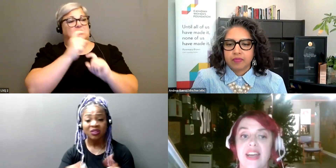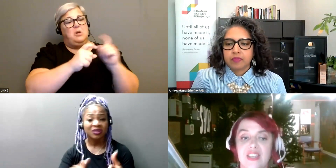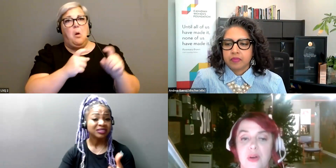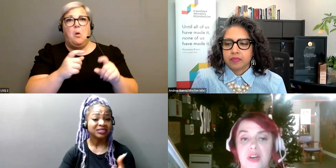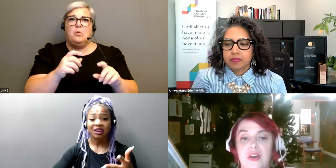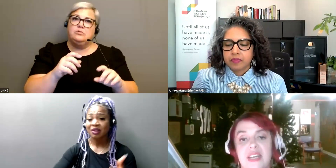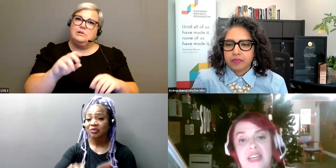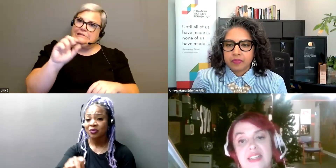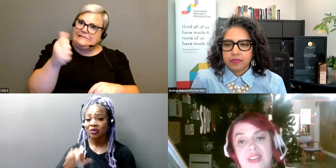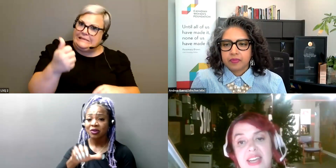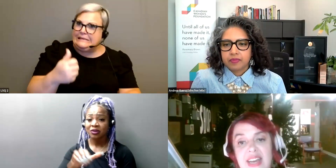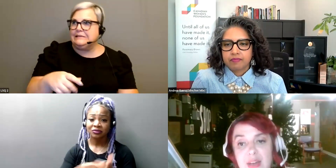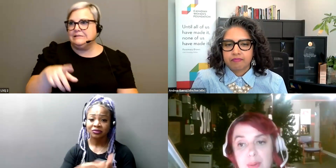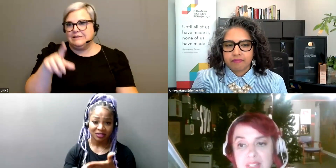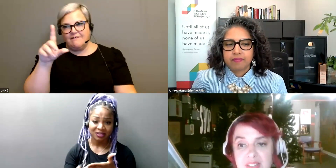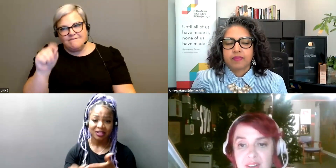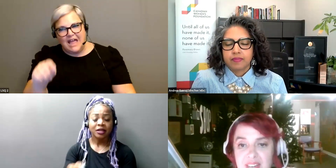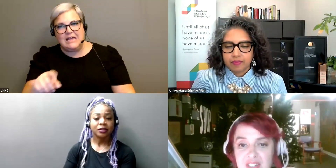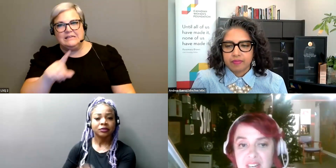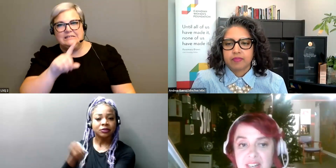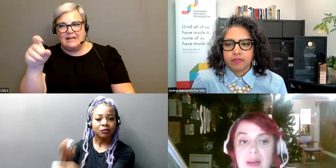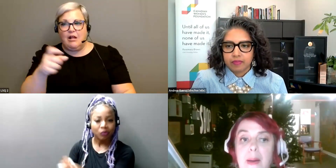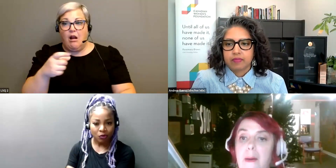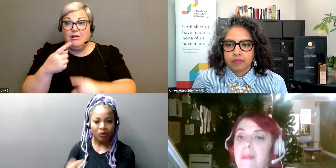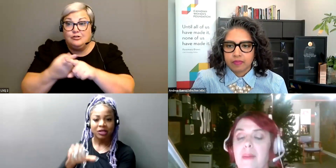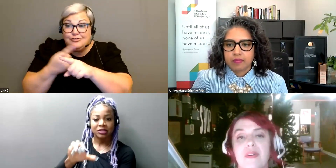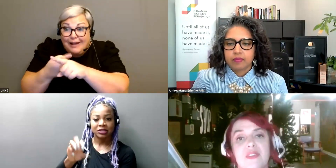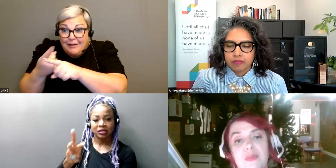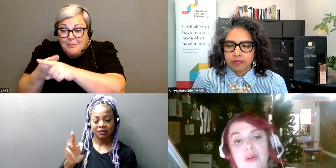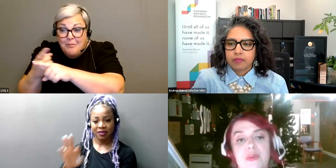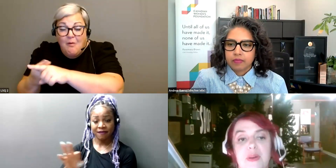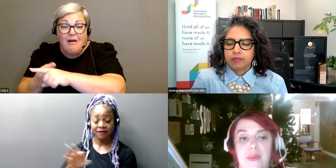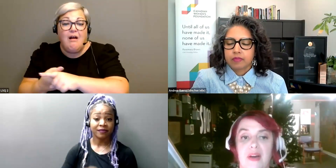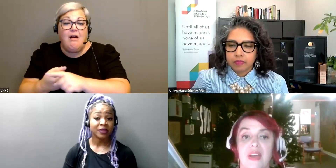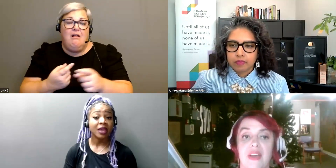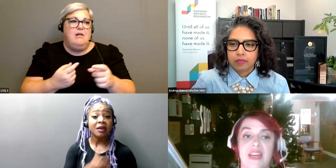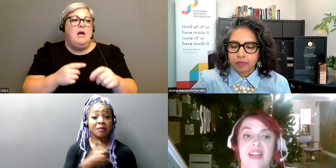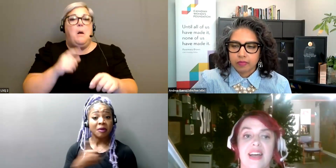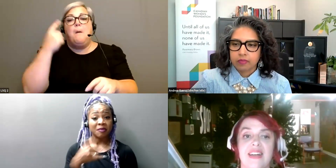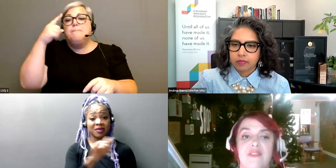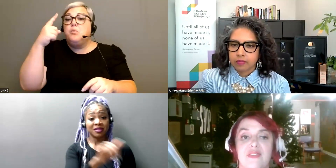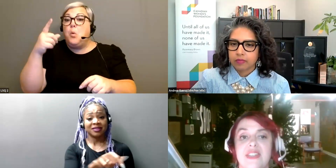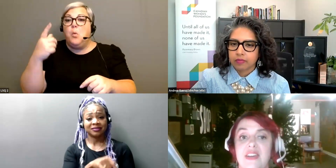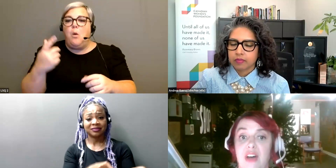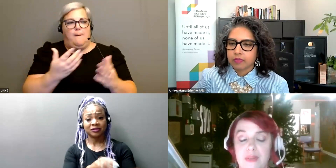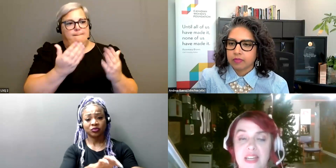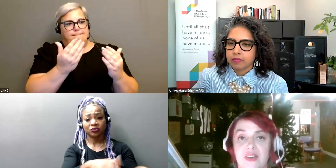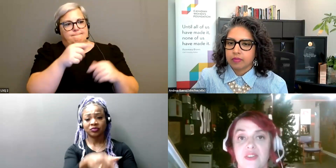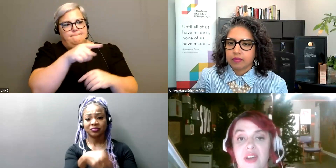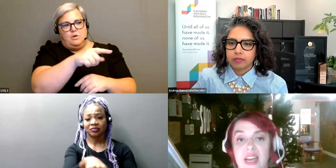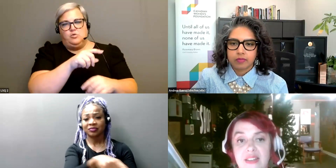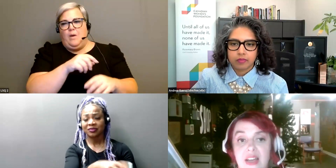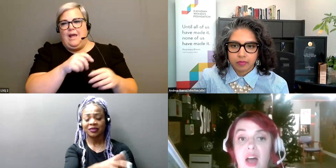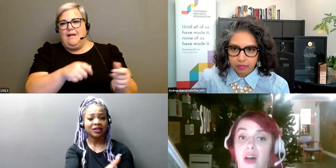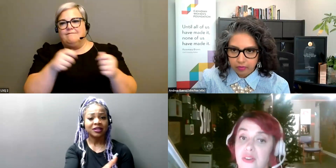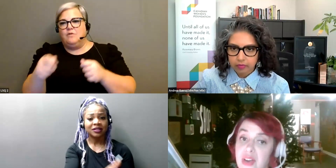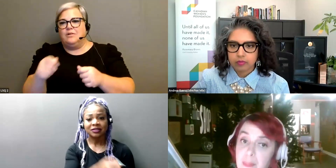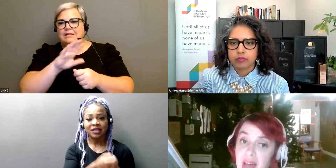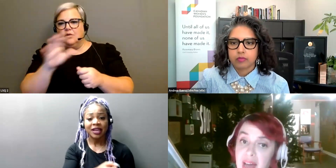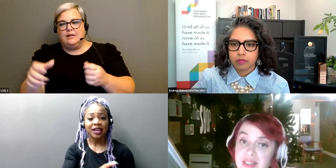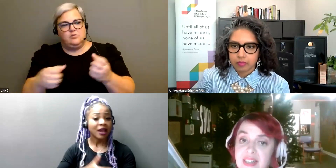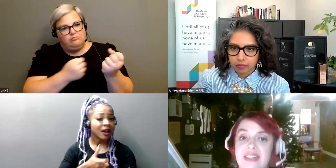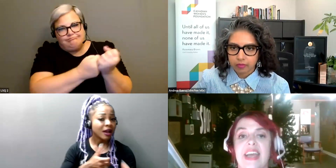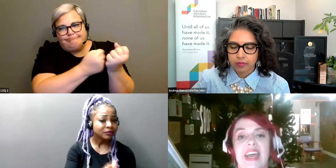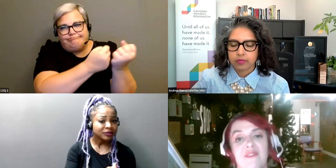10, 20, 100 dollars par mois. Et ils soutiennent les besoins de la Fondation canadienne des